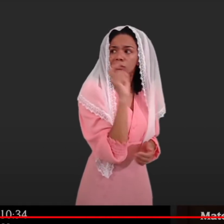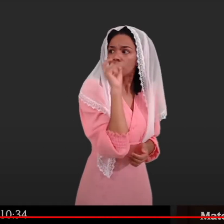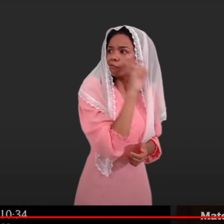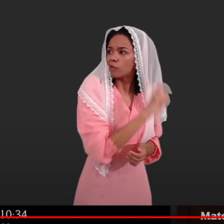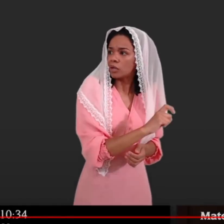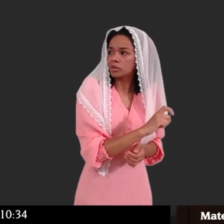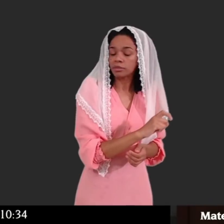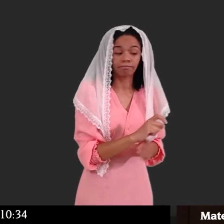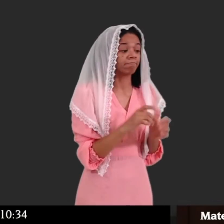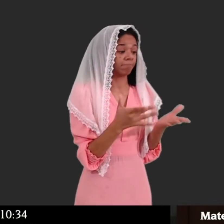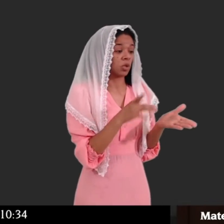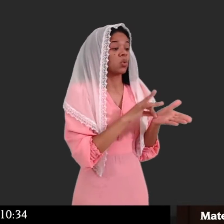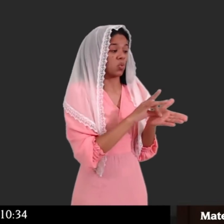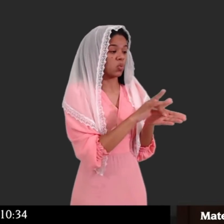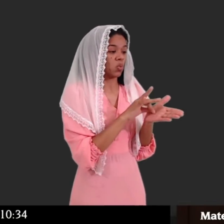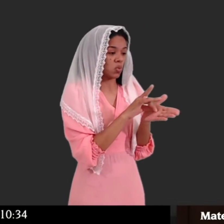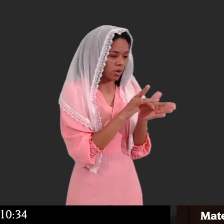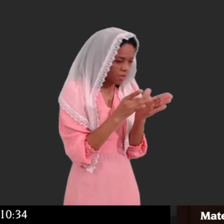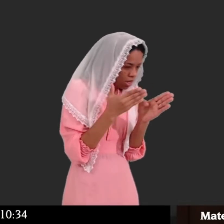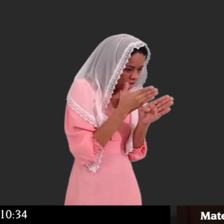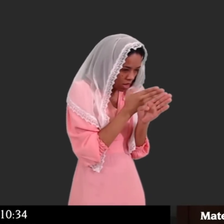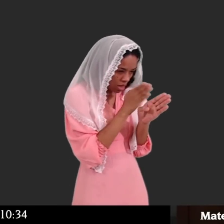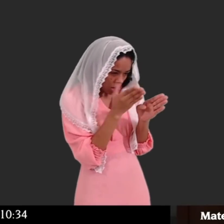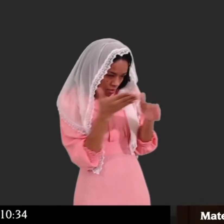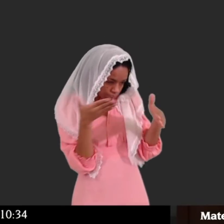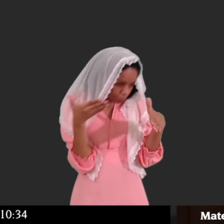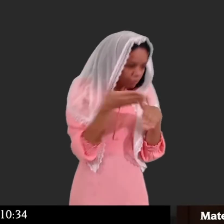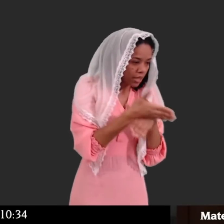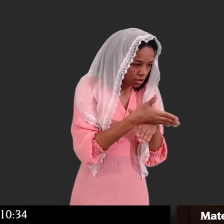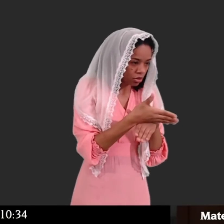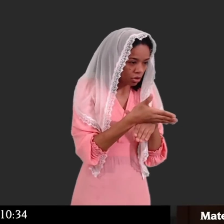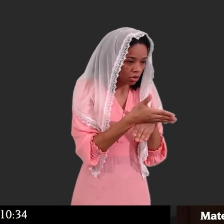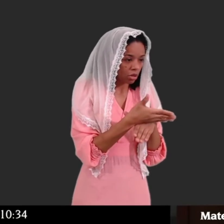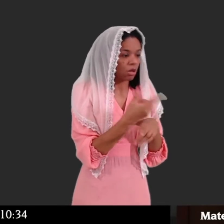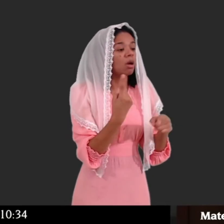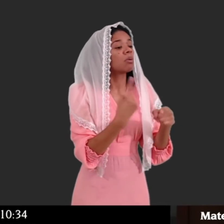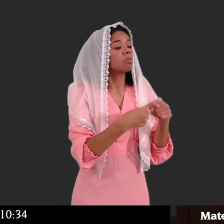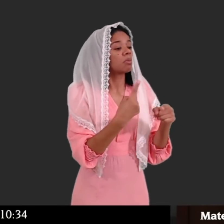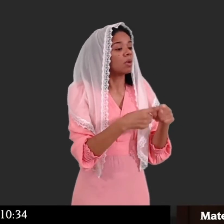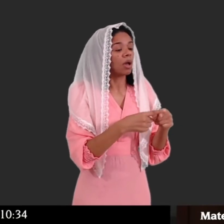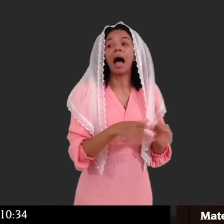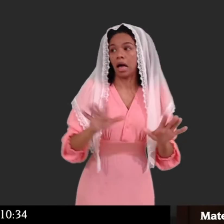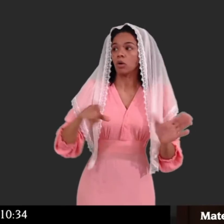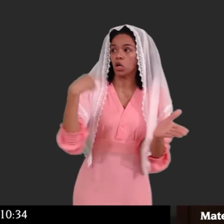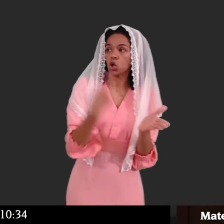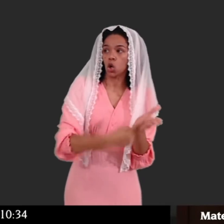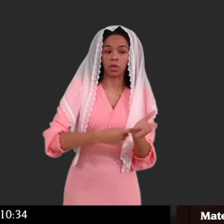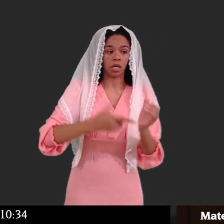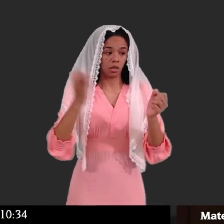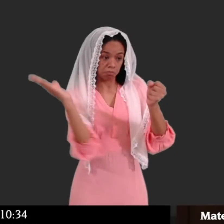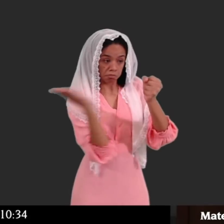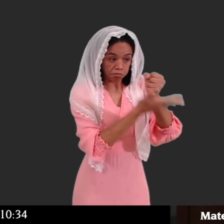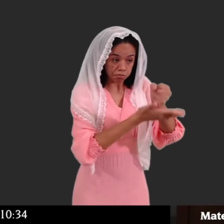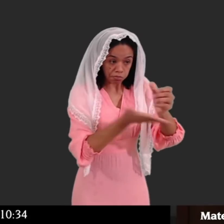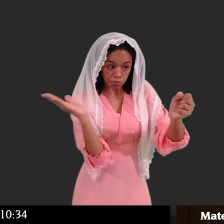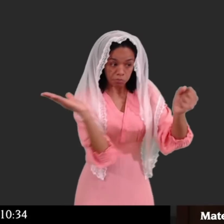um inimigo é quem fez isso. E os servos lhe disseram: queres, pois, que vamos arrancá-lo? Porém,